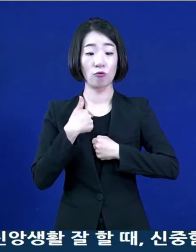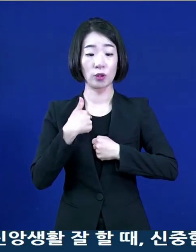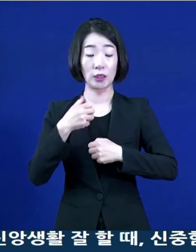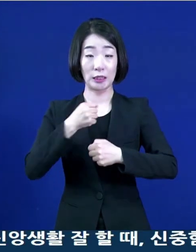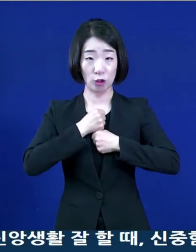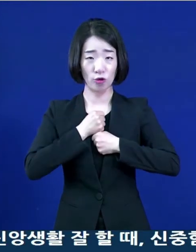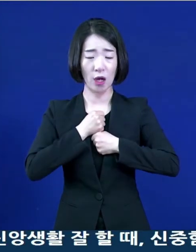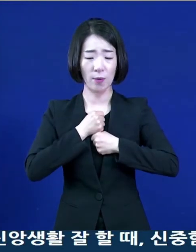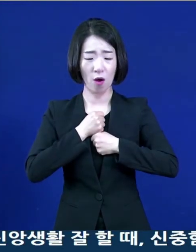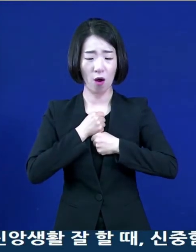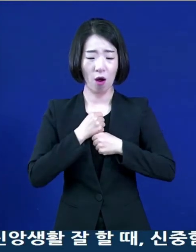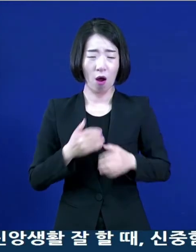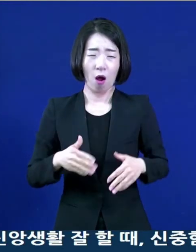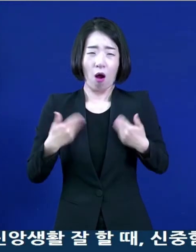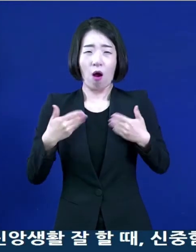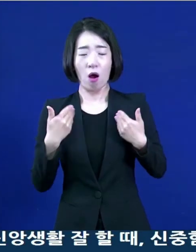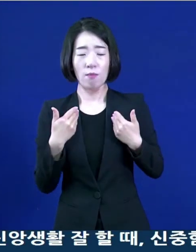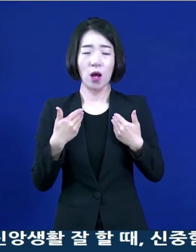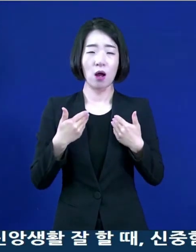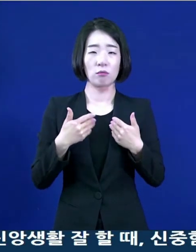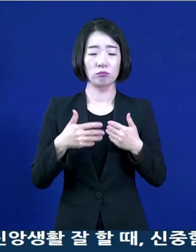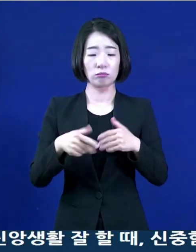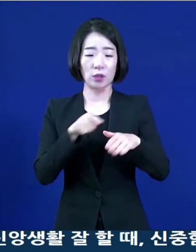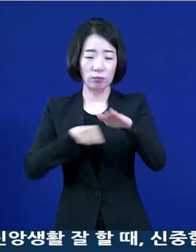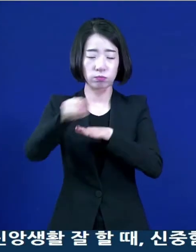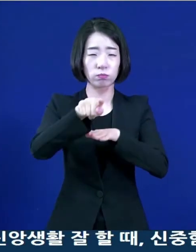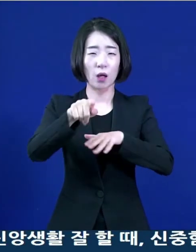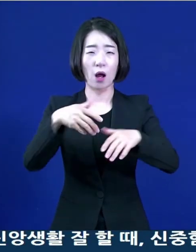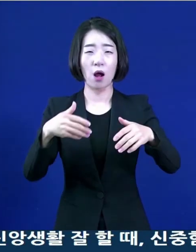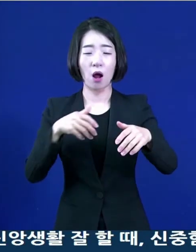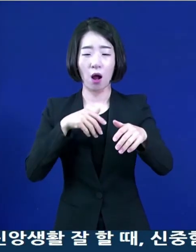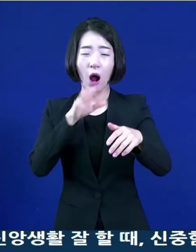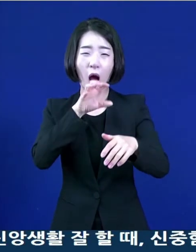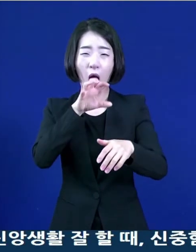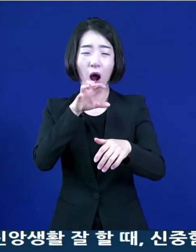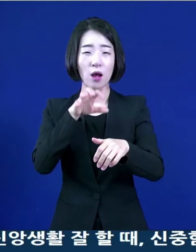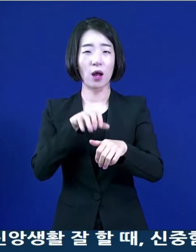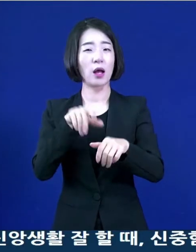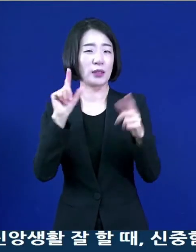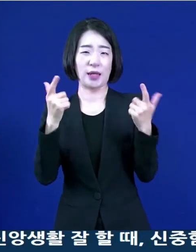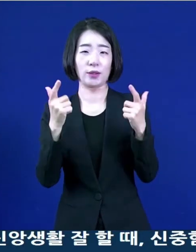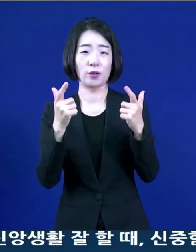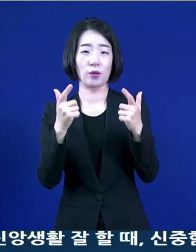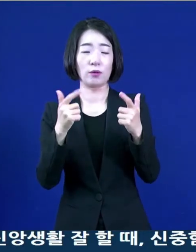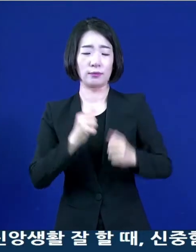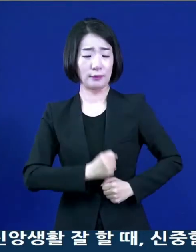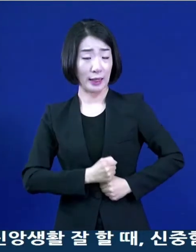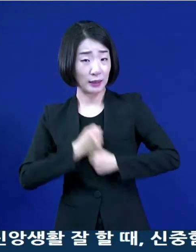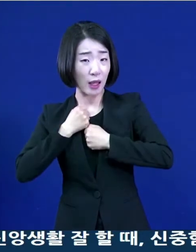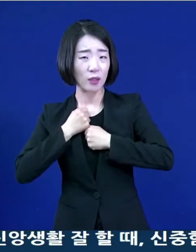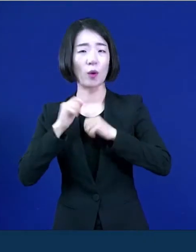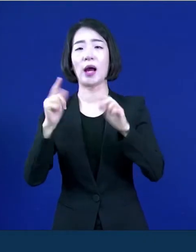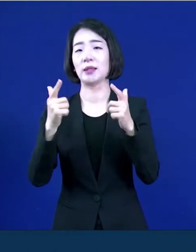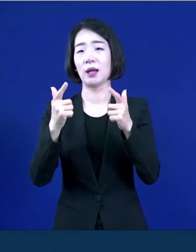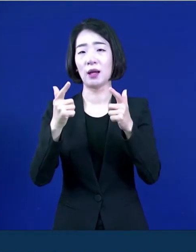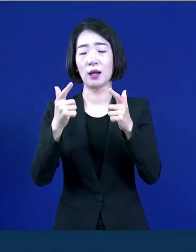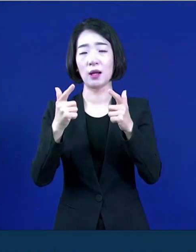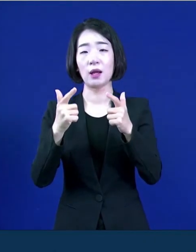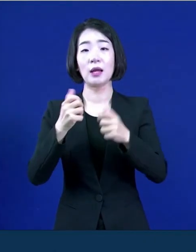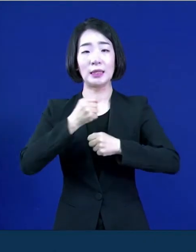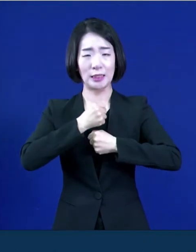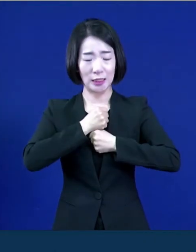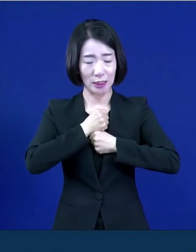겁니다. 그리고 그것을 신앙이랑 연결하면 교만하지 않는 겁니다. 나태하지도 않는 겁니다. 이것이